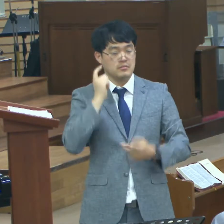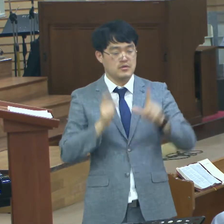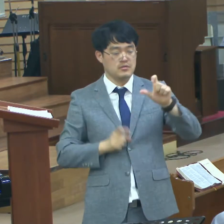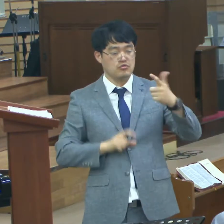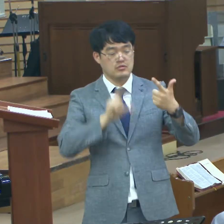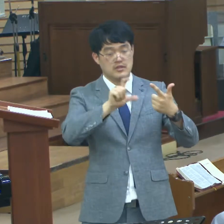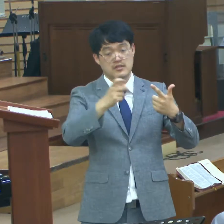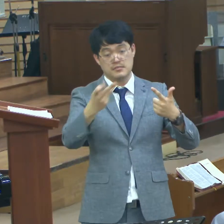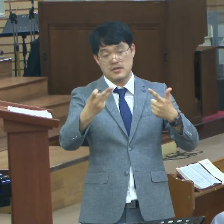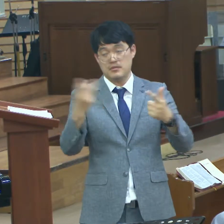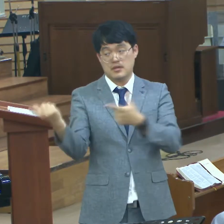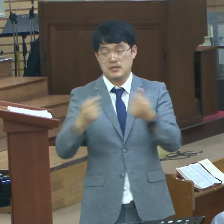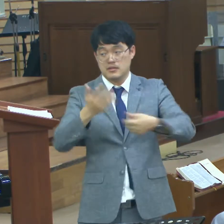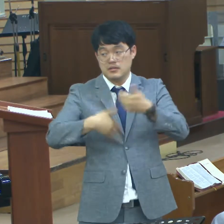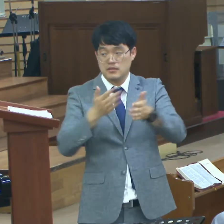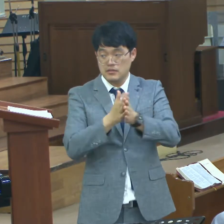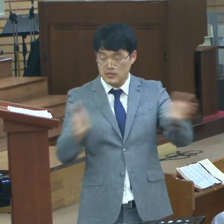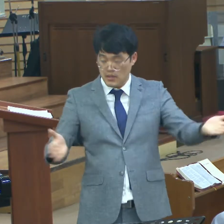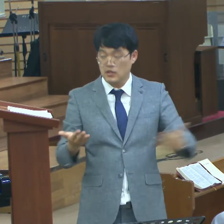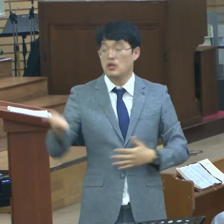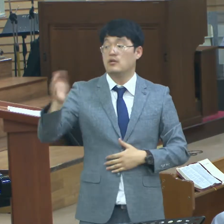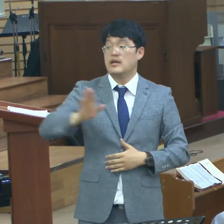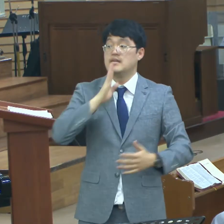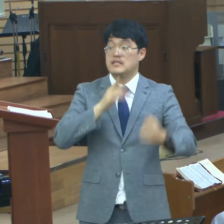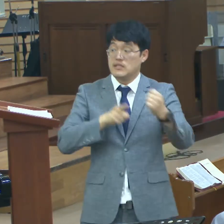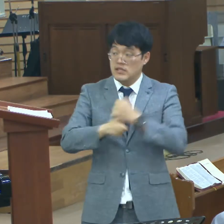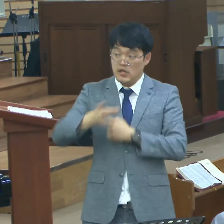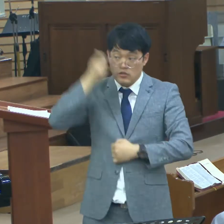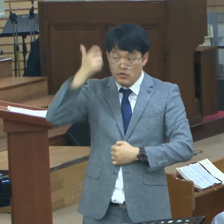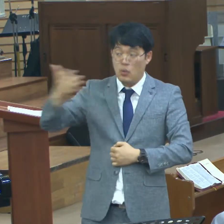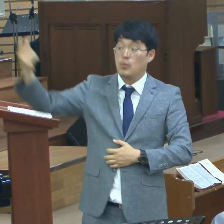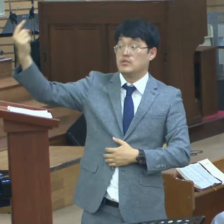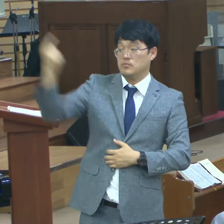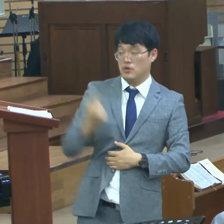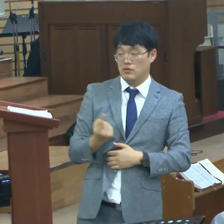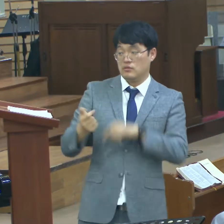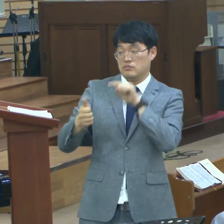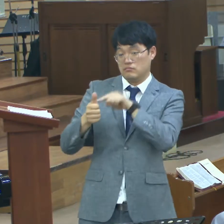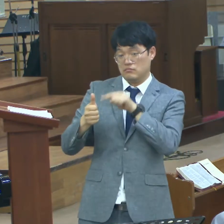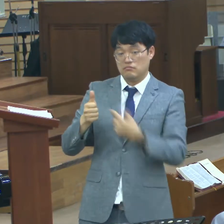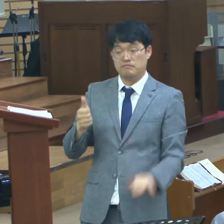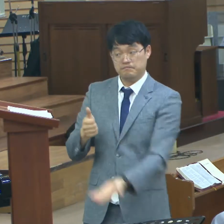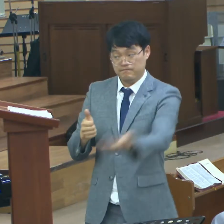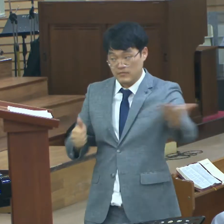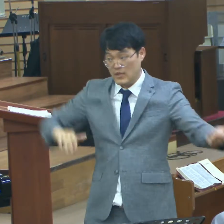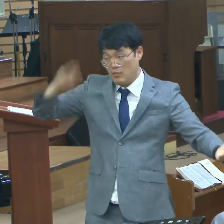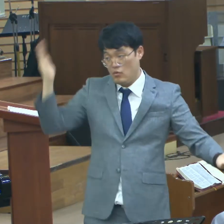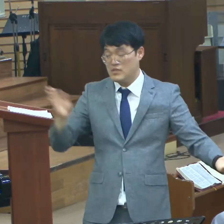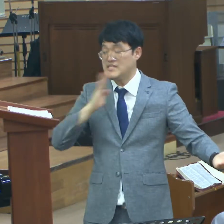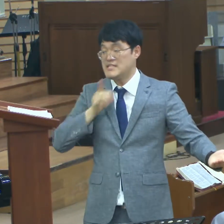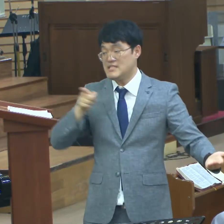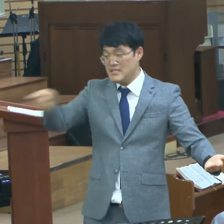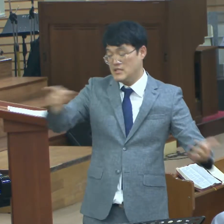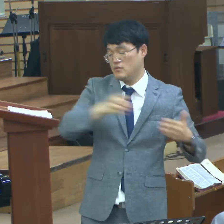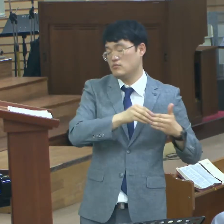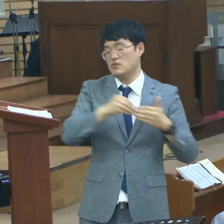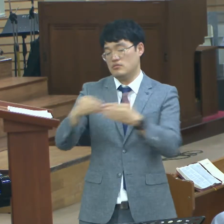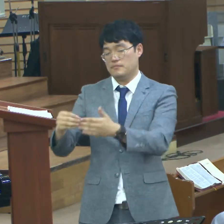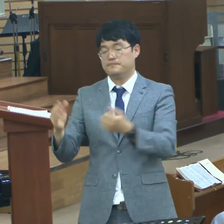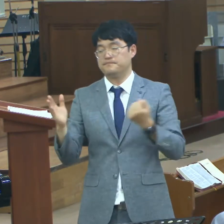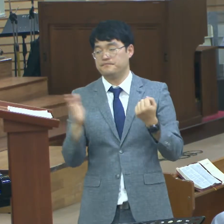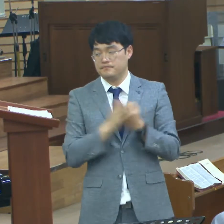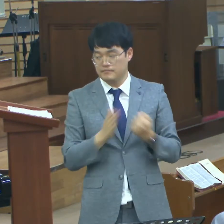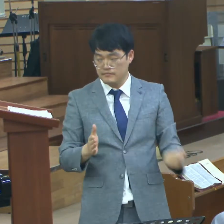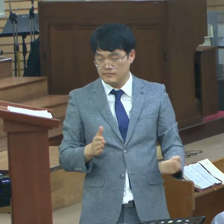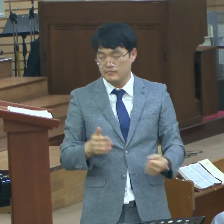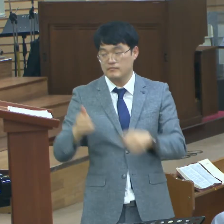앞에 보시고 같이 읽습니다. 시작. 그러나 진리의 성령이 오시면 그가 너희를 모든 진리 가운데로